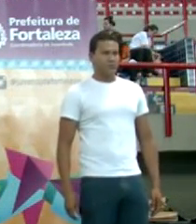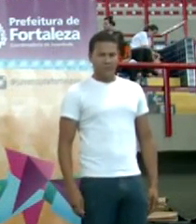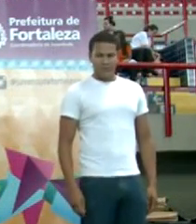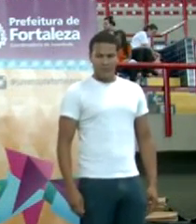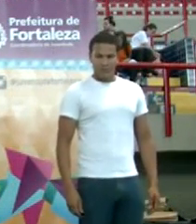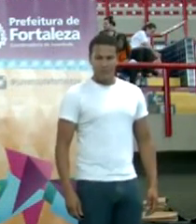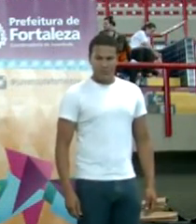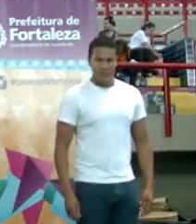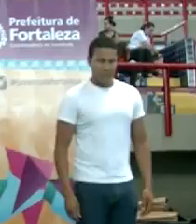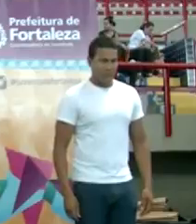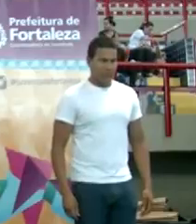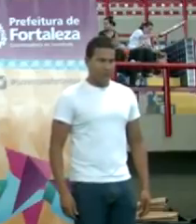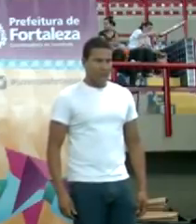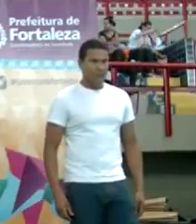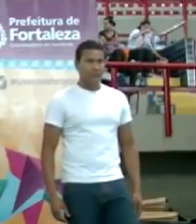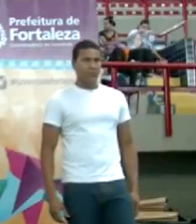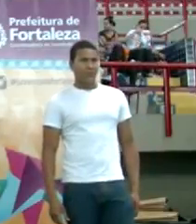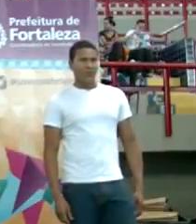de futebol aí.